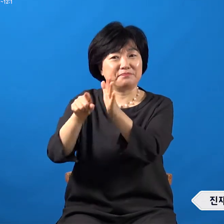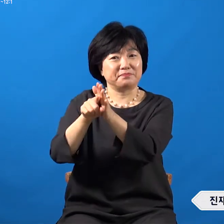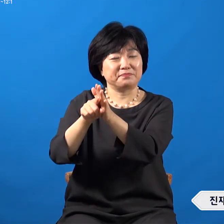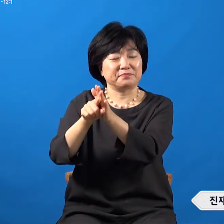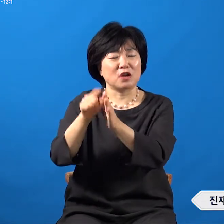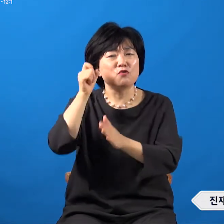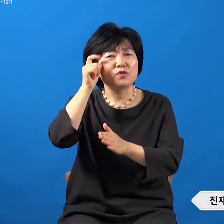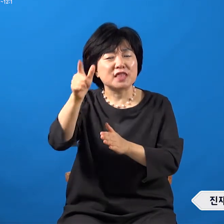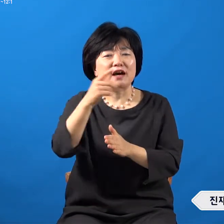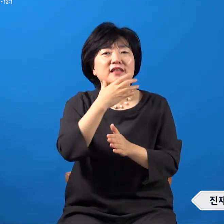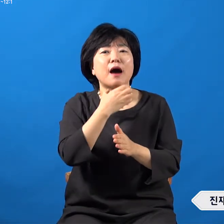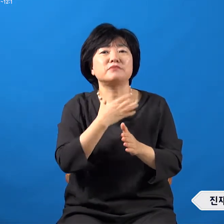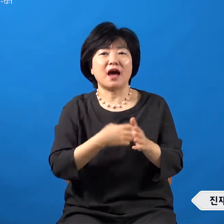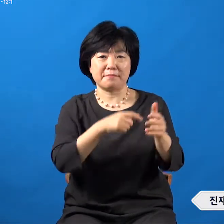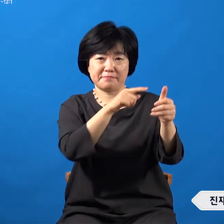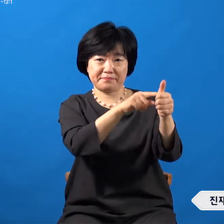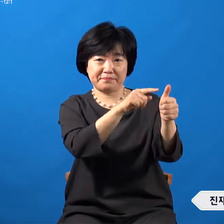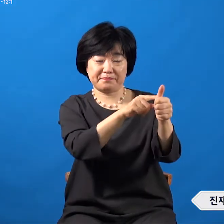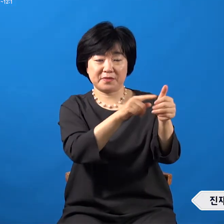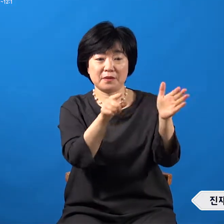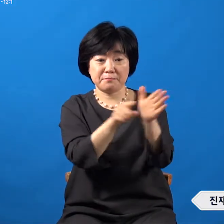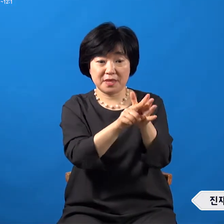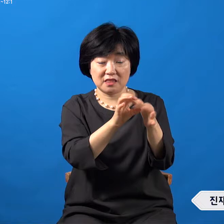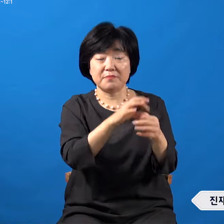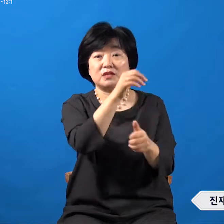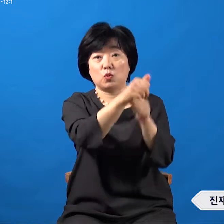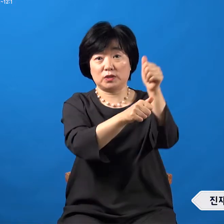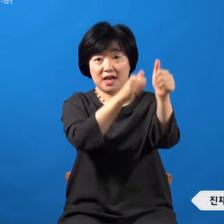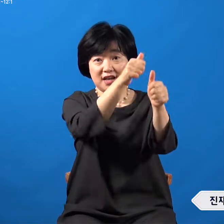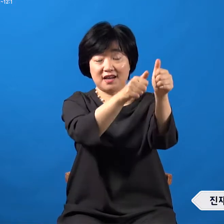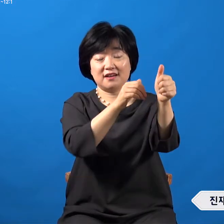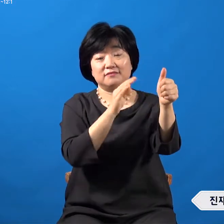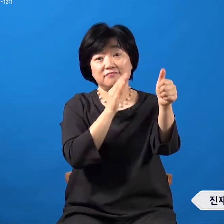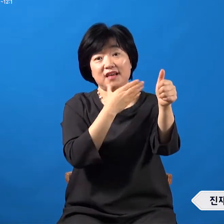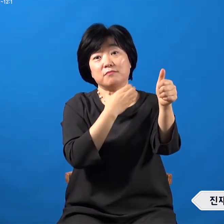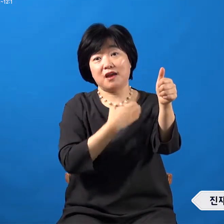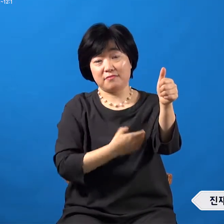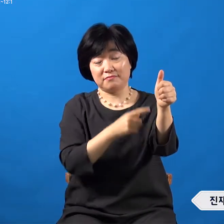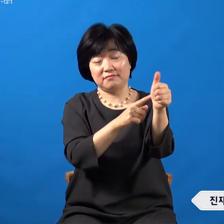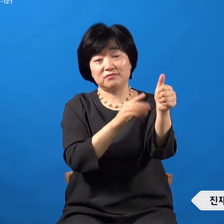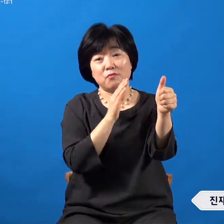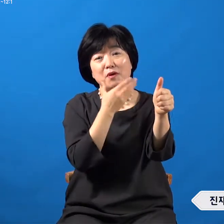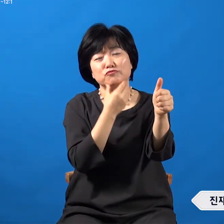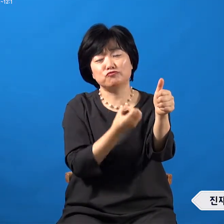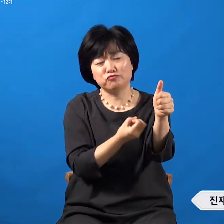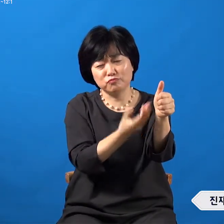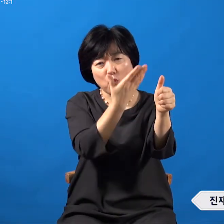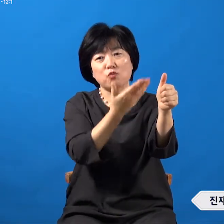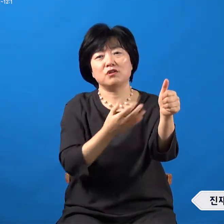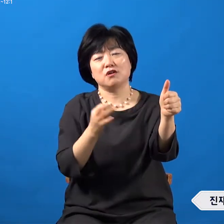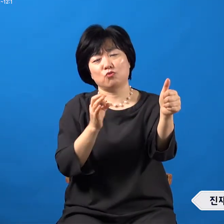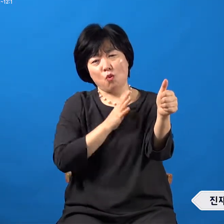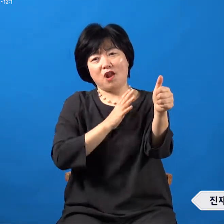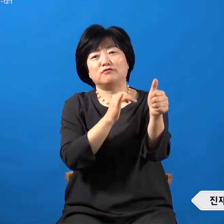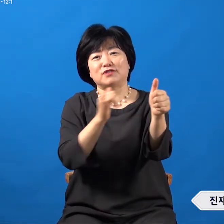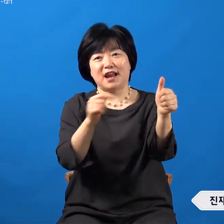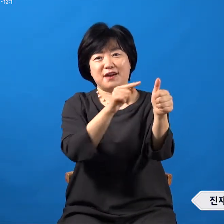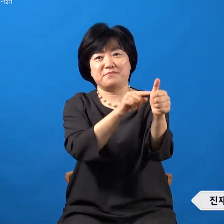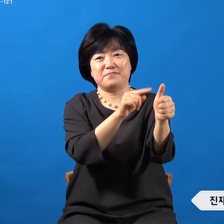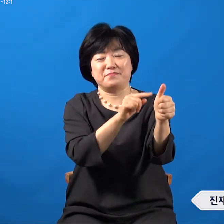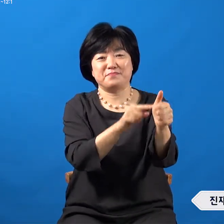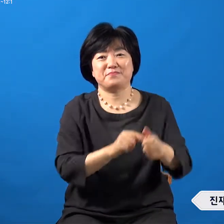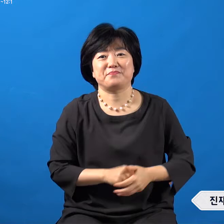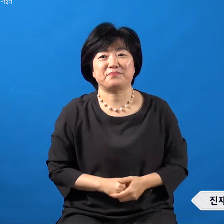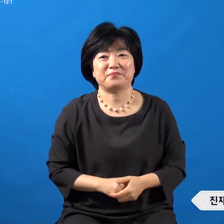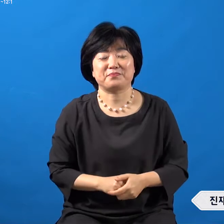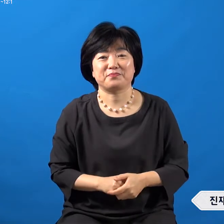믿음의 조상이며 복의 근원이 되었던 아브라함, 얼마나 놀랍고 축복의 사람이었는가를